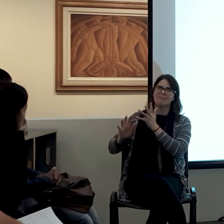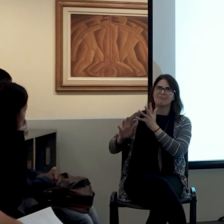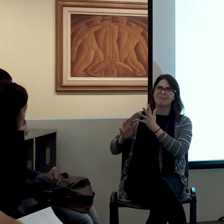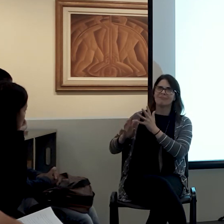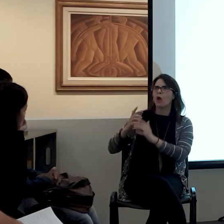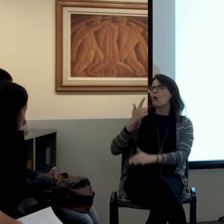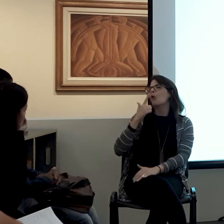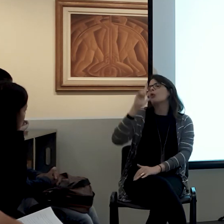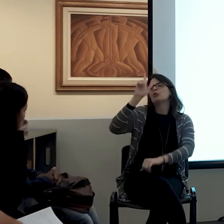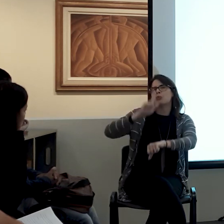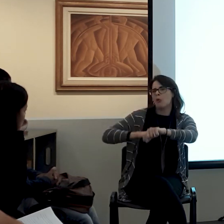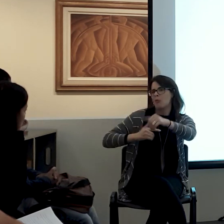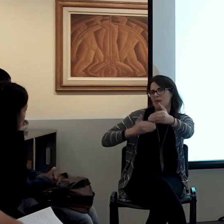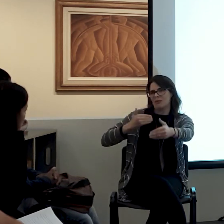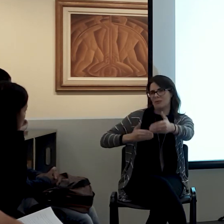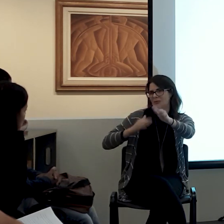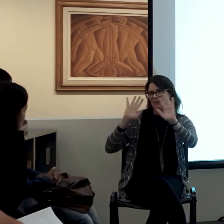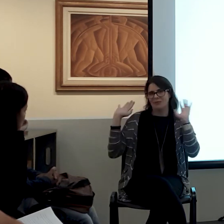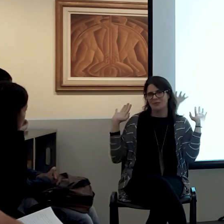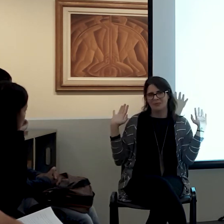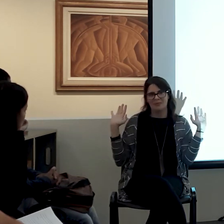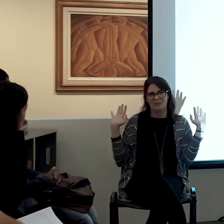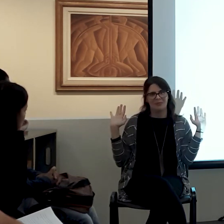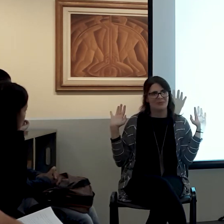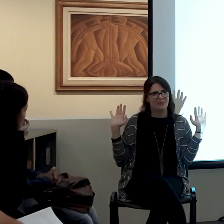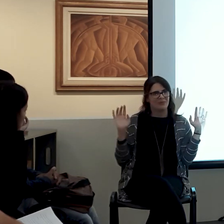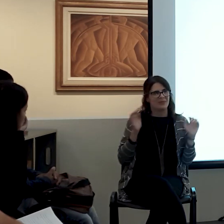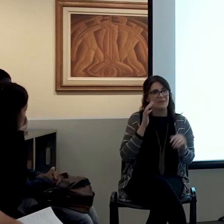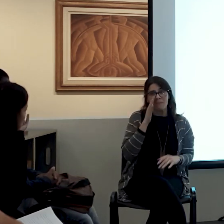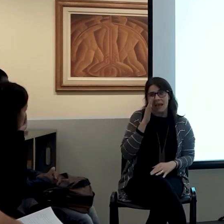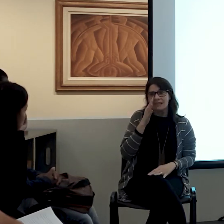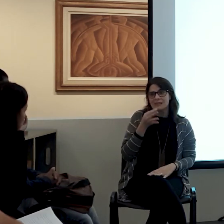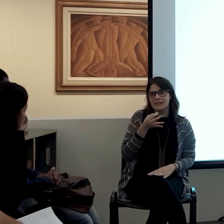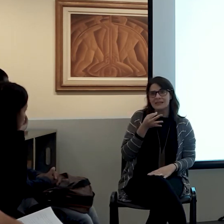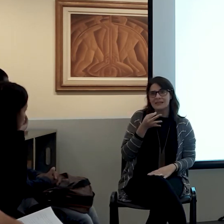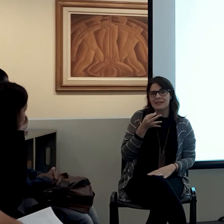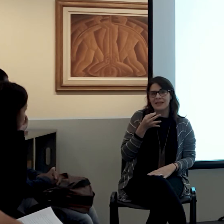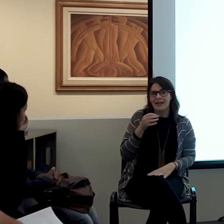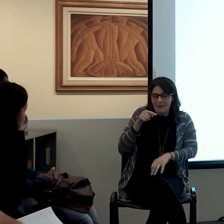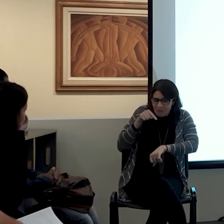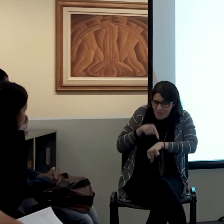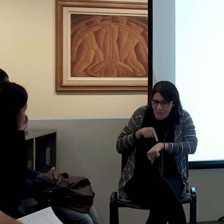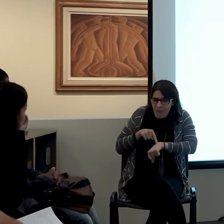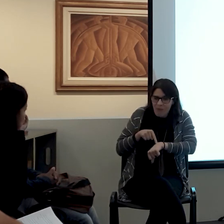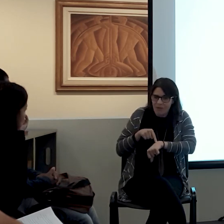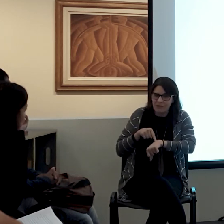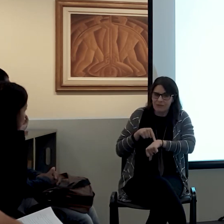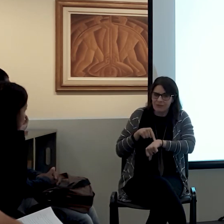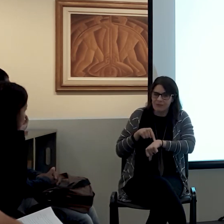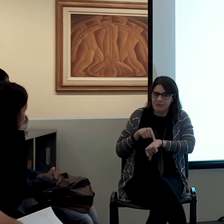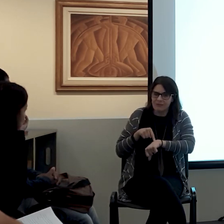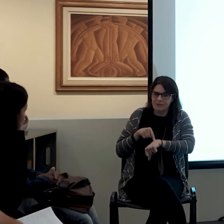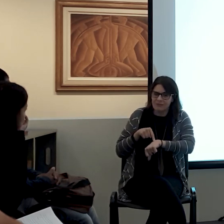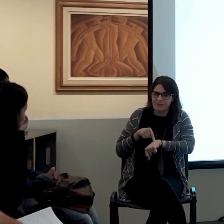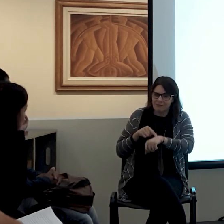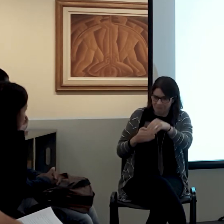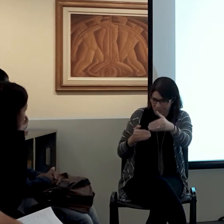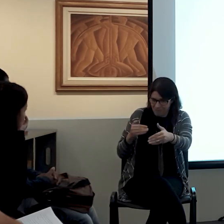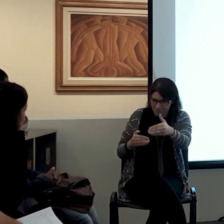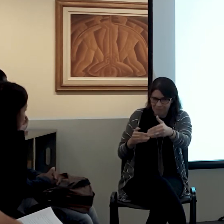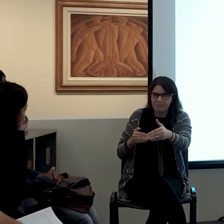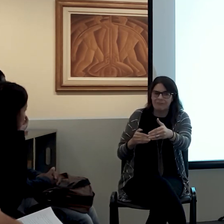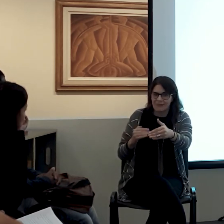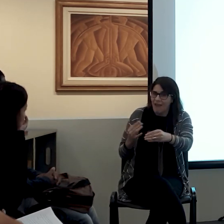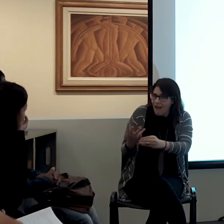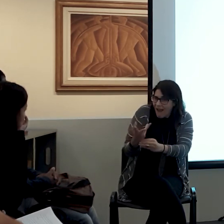já é outro momento, né? Aí o crítico já é outra coisa. Já é o momento em que a arte também, a arte modernista, que é o que eu falei,